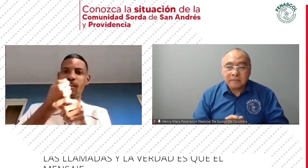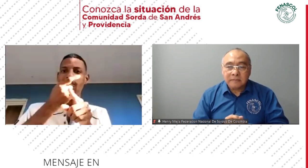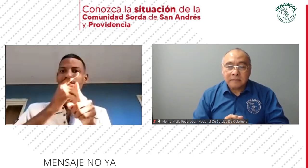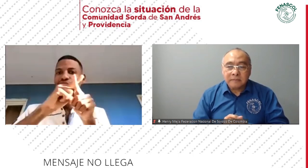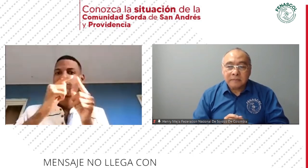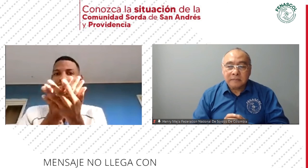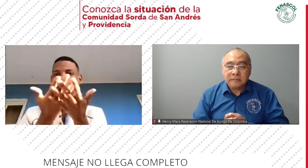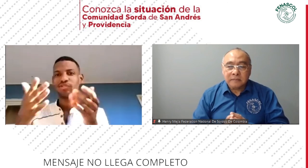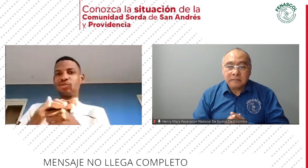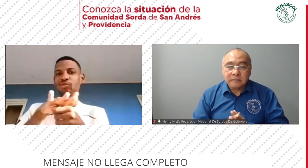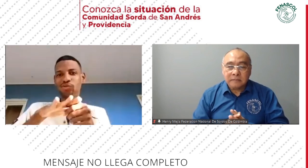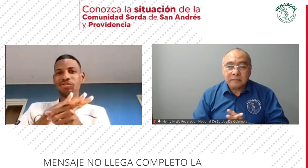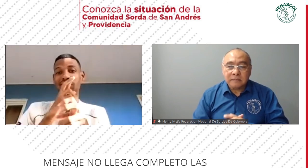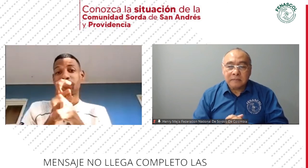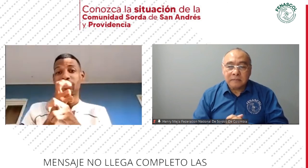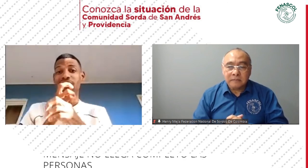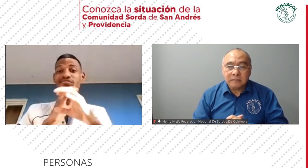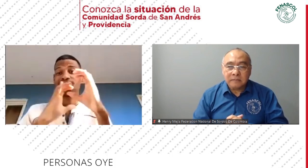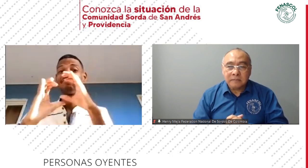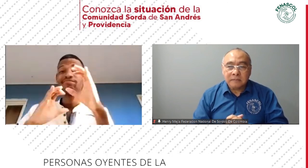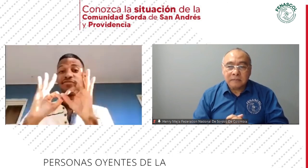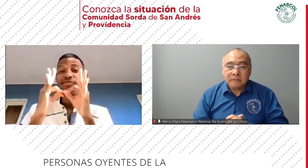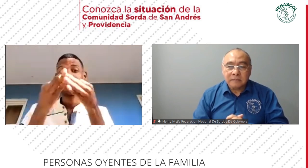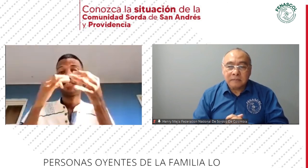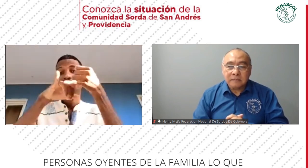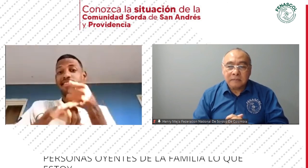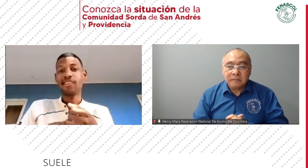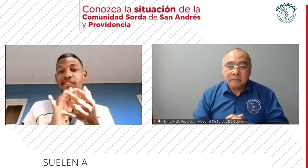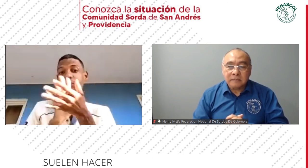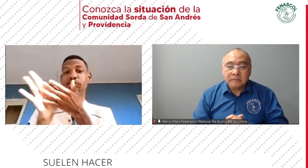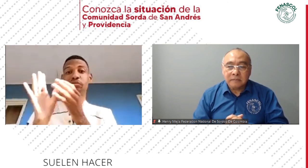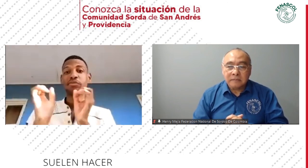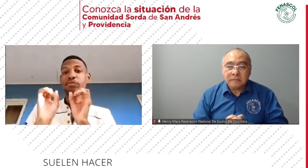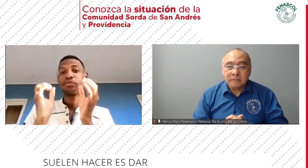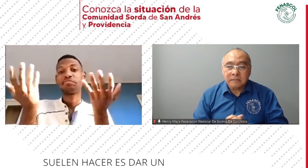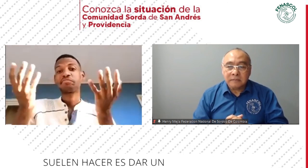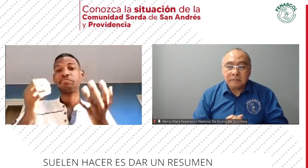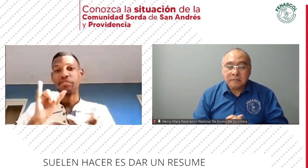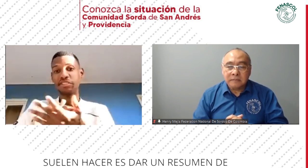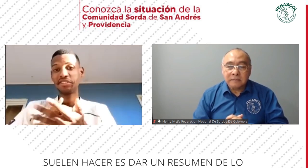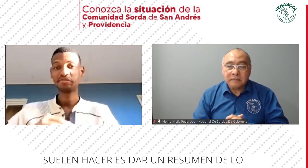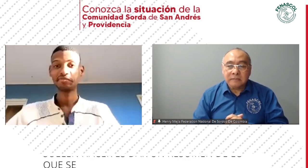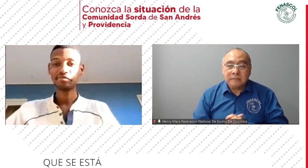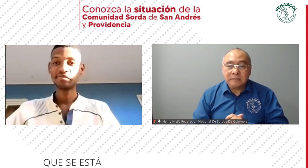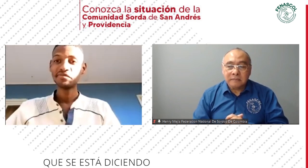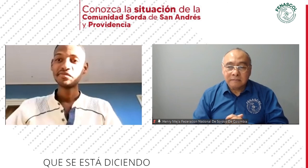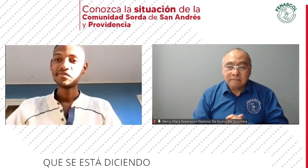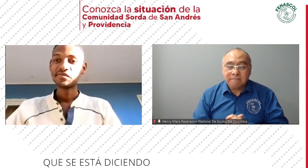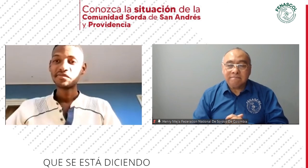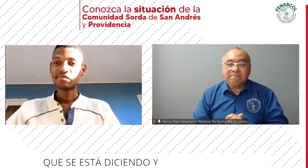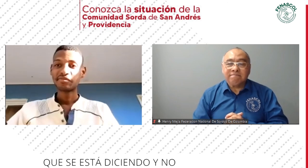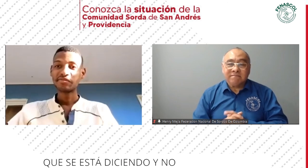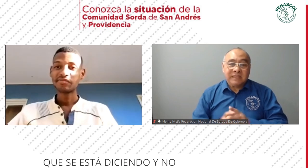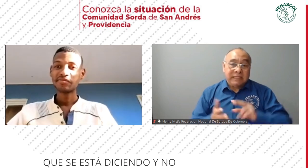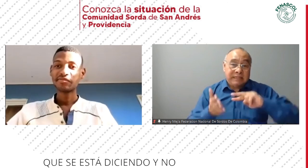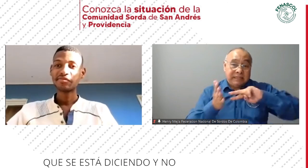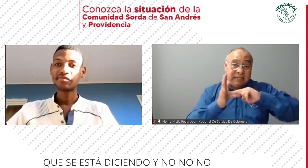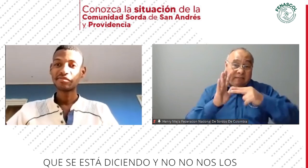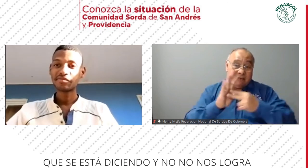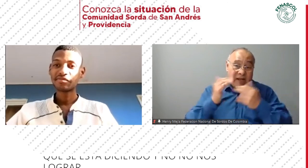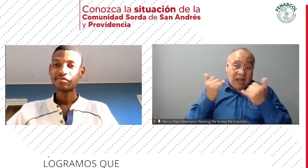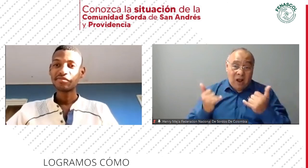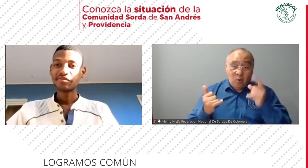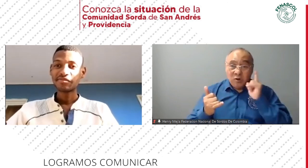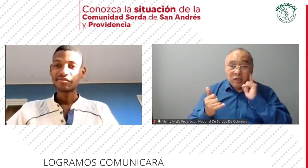el mensaje no llega completo las personas oyentes de la familia lo que suelen hacer es dar un resumen de lo que se está diciendo y no nos